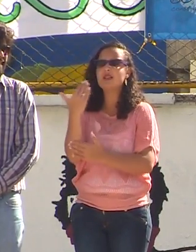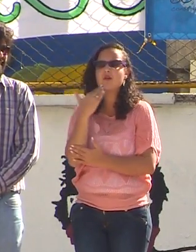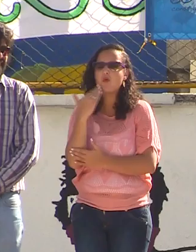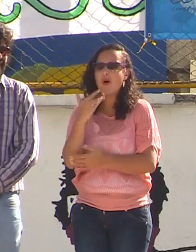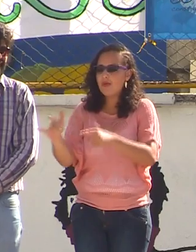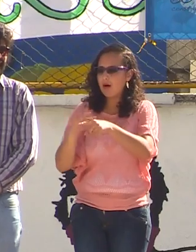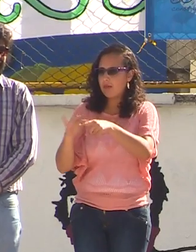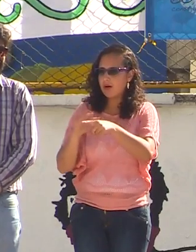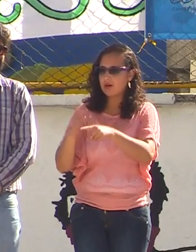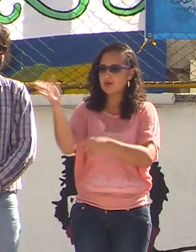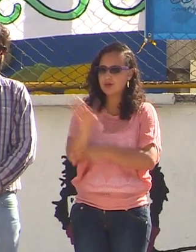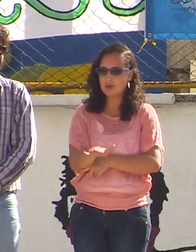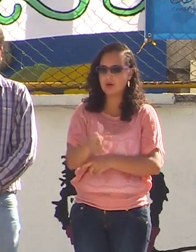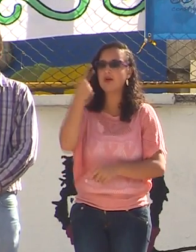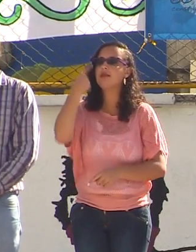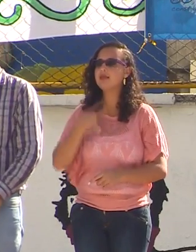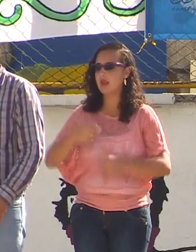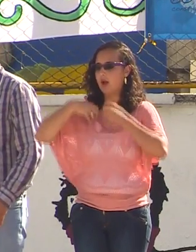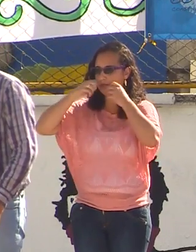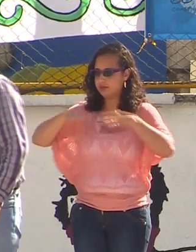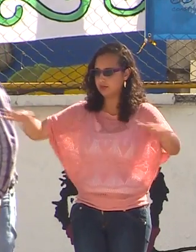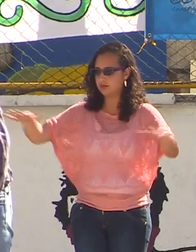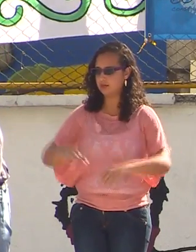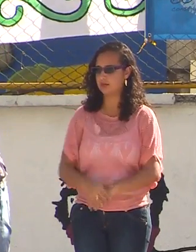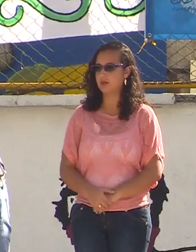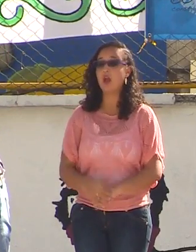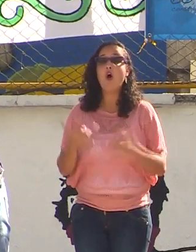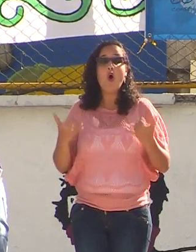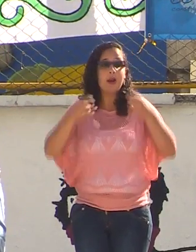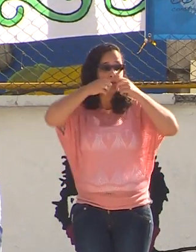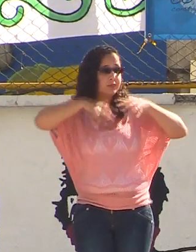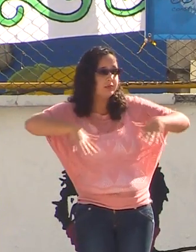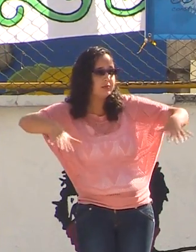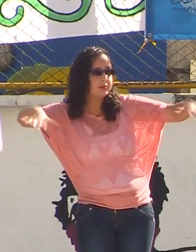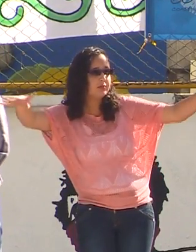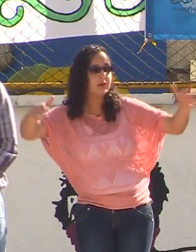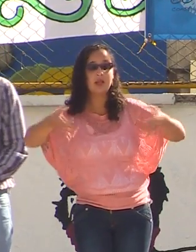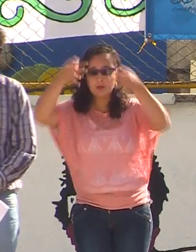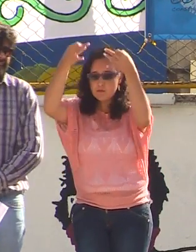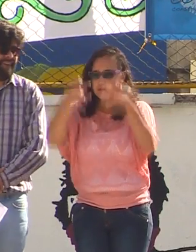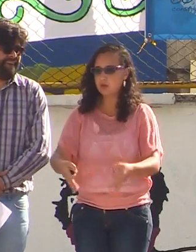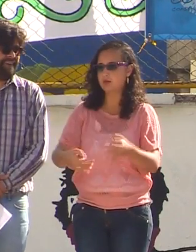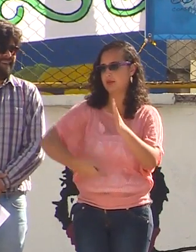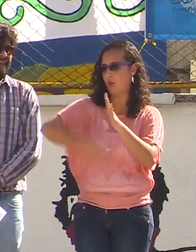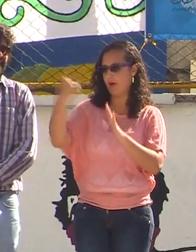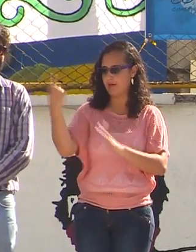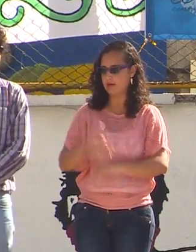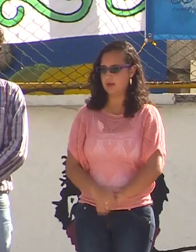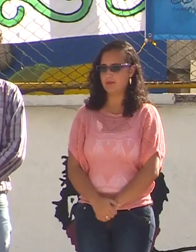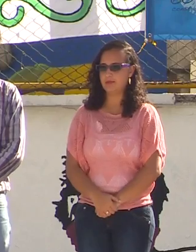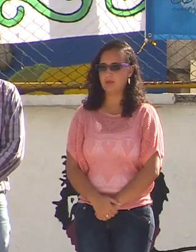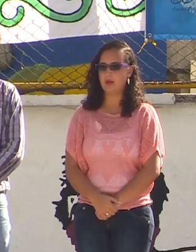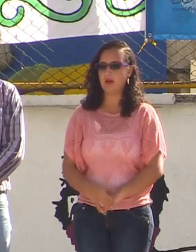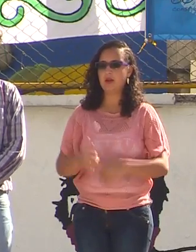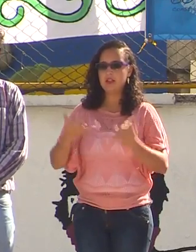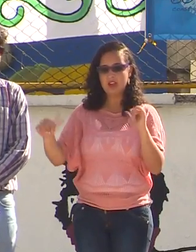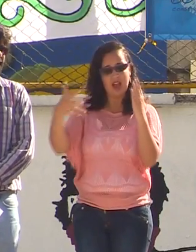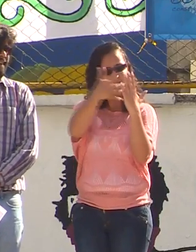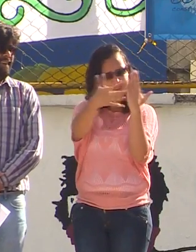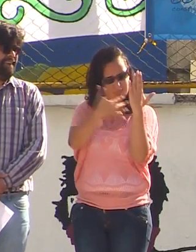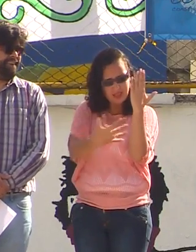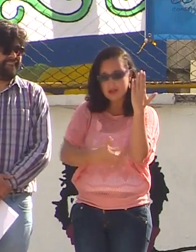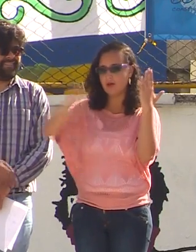expedición. Comuníquese y cúmplase. Aprobado con asistencia plena